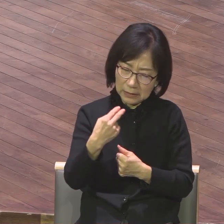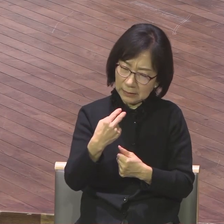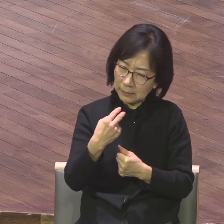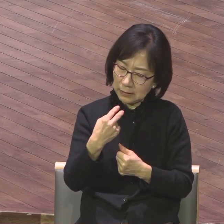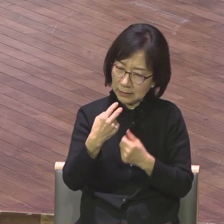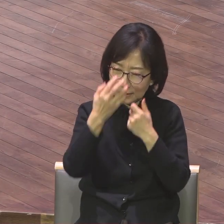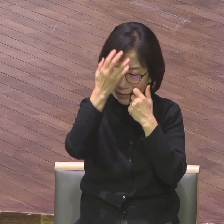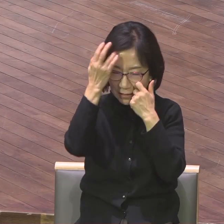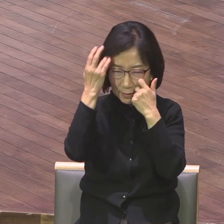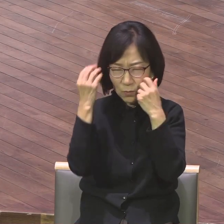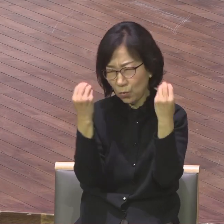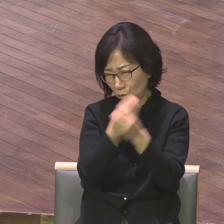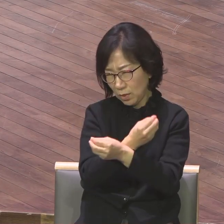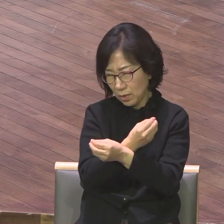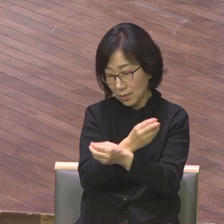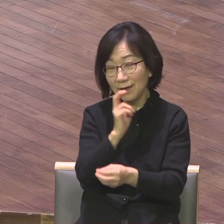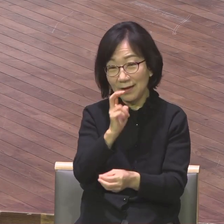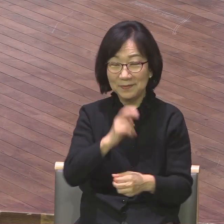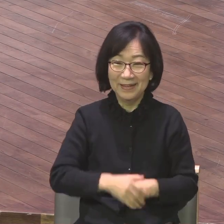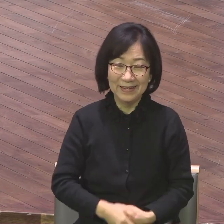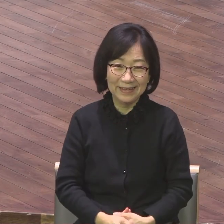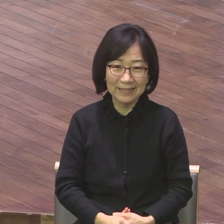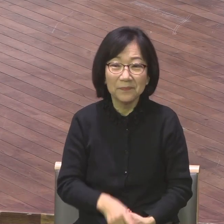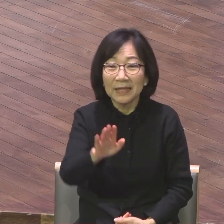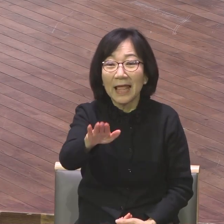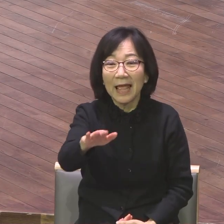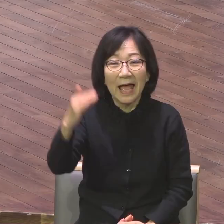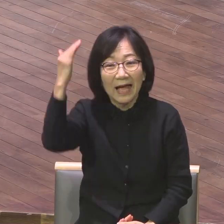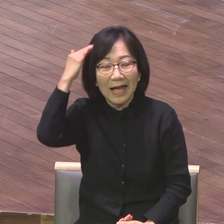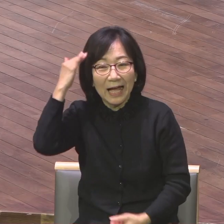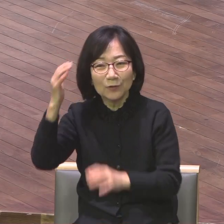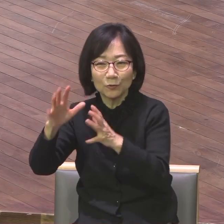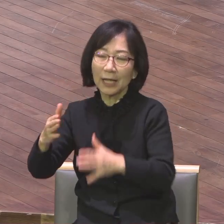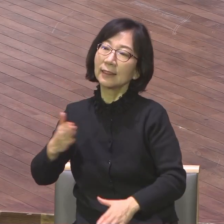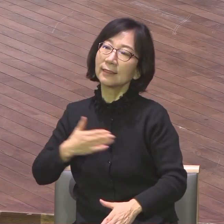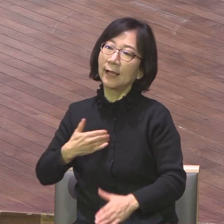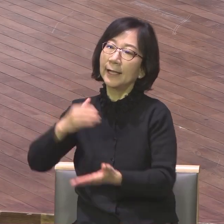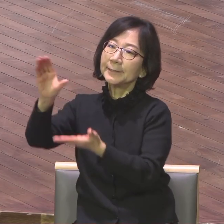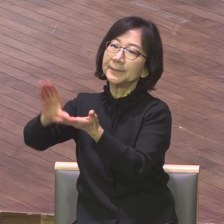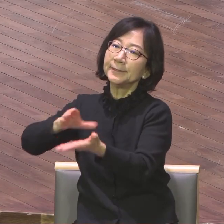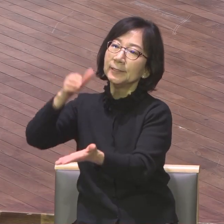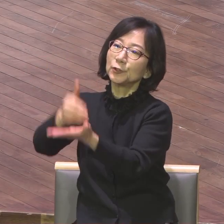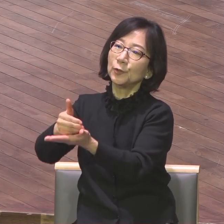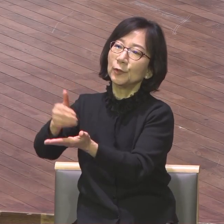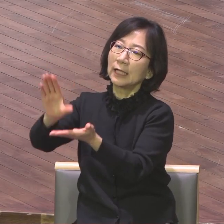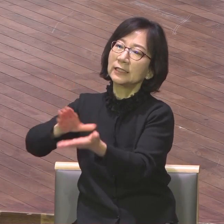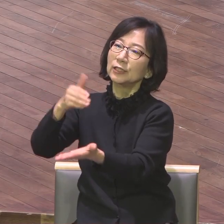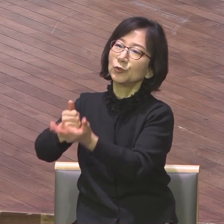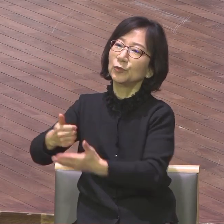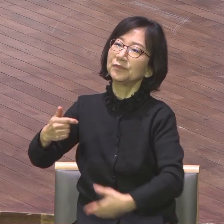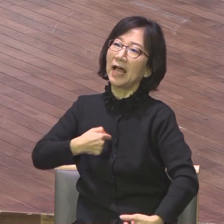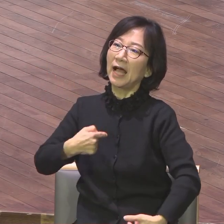그냥 사람들이 몰려오니까 지가 그리스도라고, 지가 메시아라고 하는 사람 많아요. 한 40명 돼요.